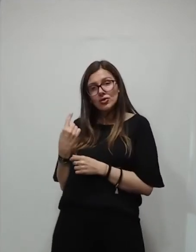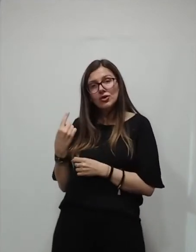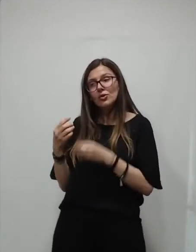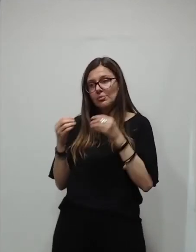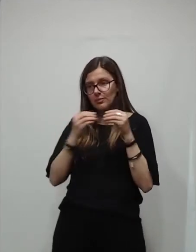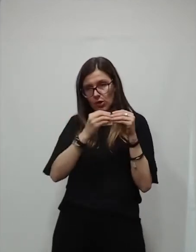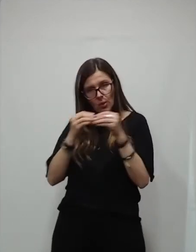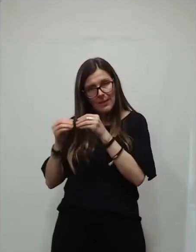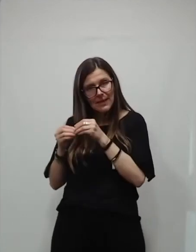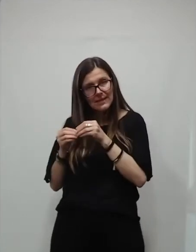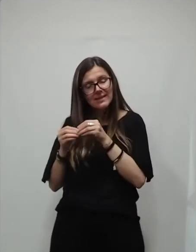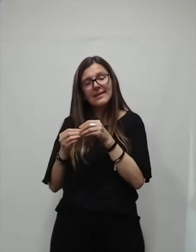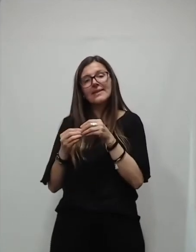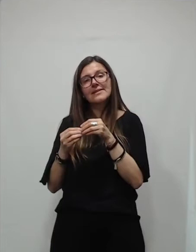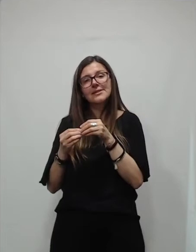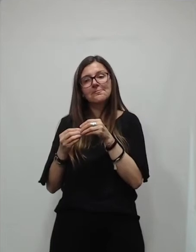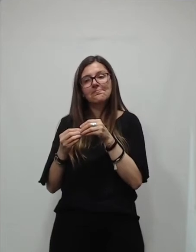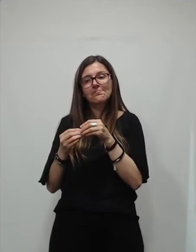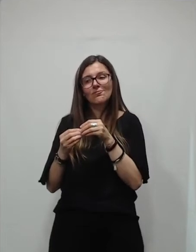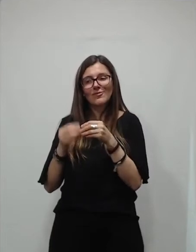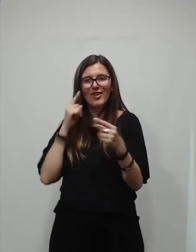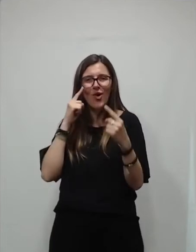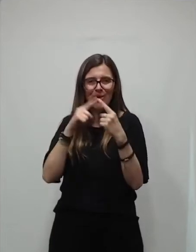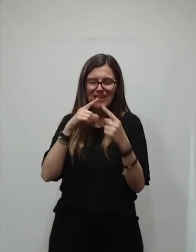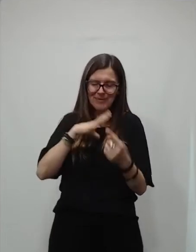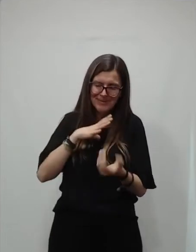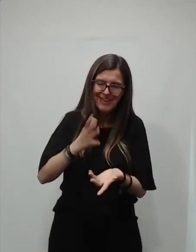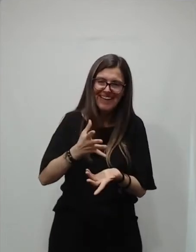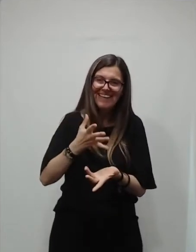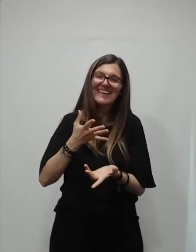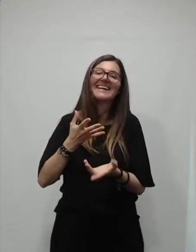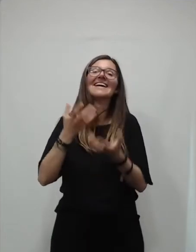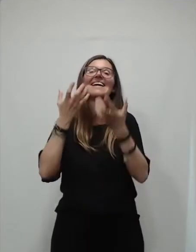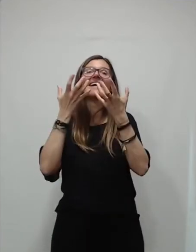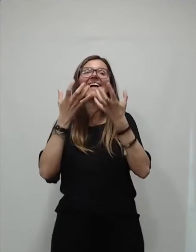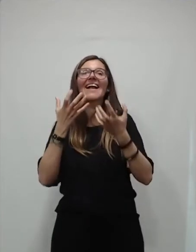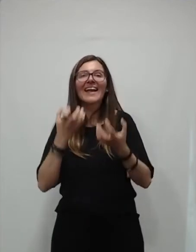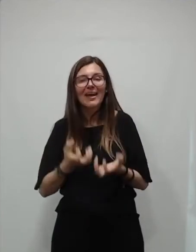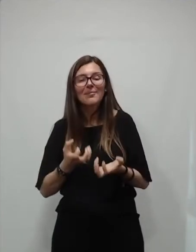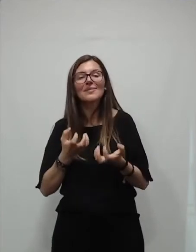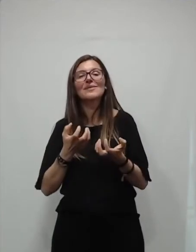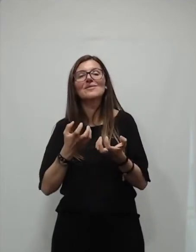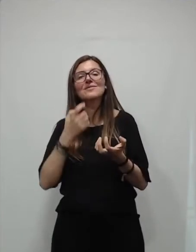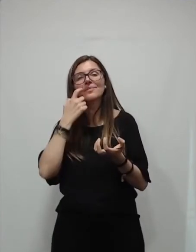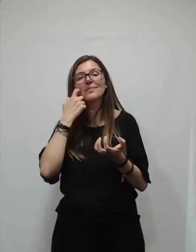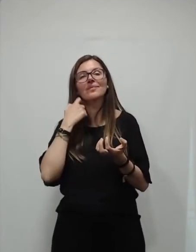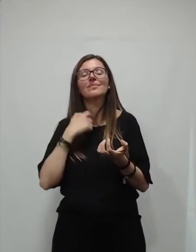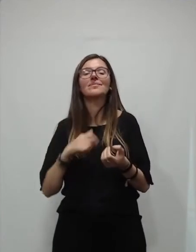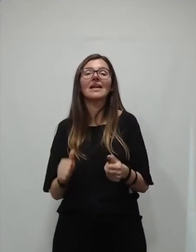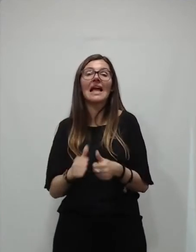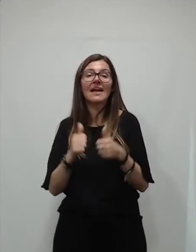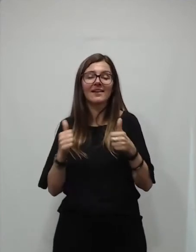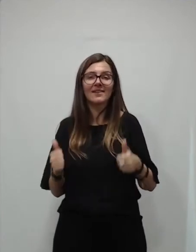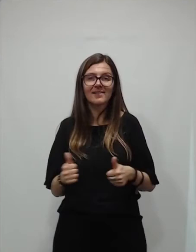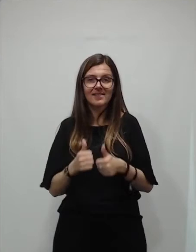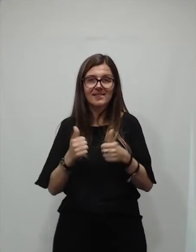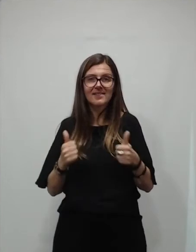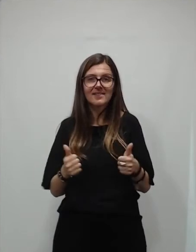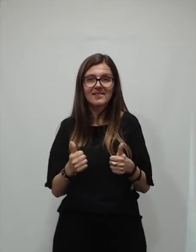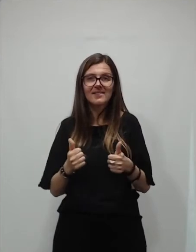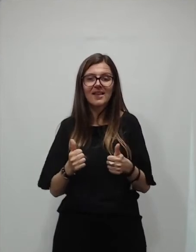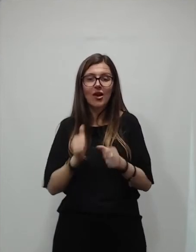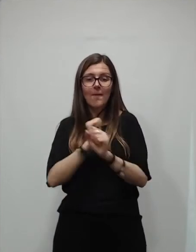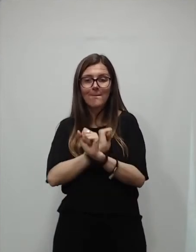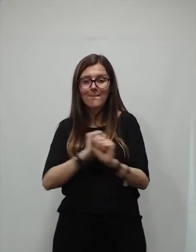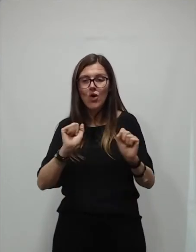el objetivo de estar diciendo esto acá y empezar a difundirlo, es, bueno, empezar a intervenir en el